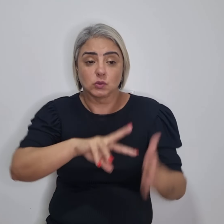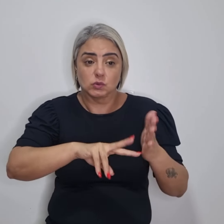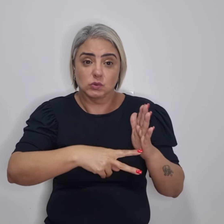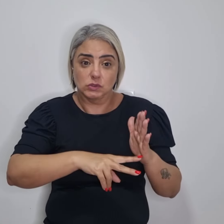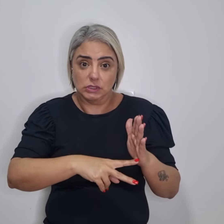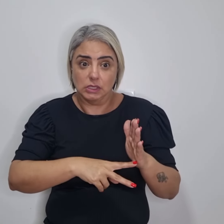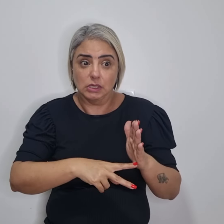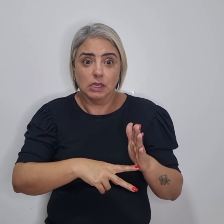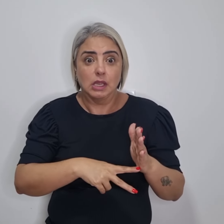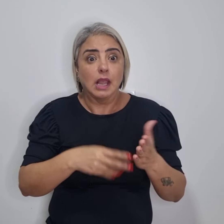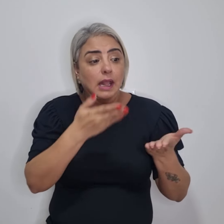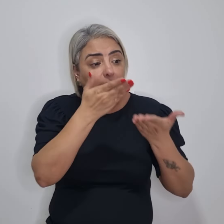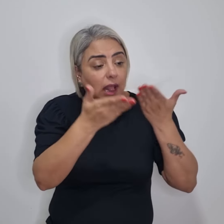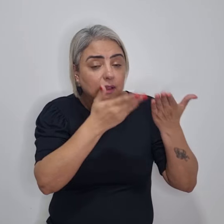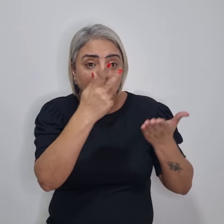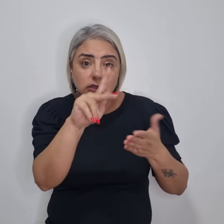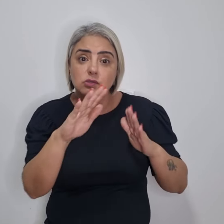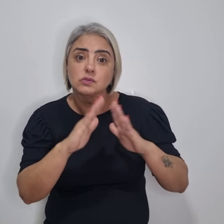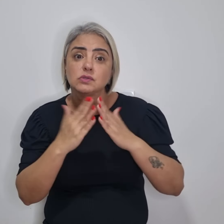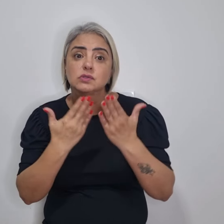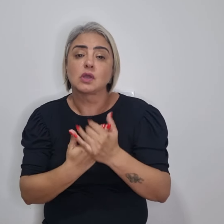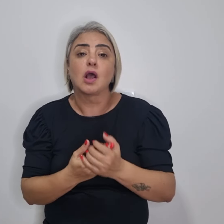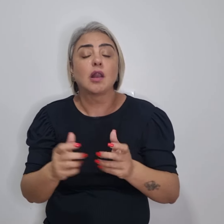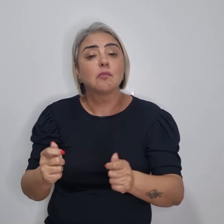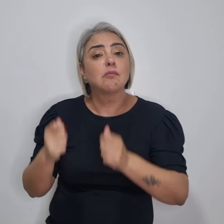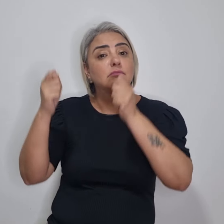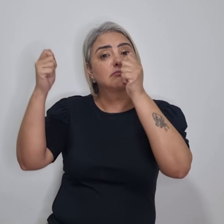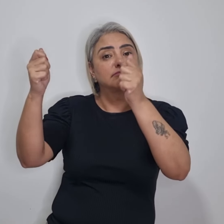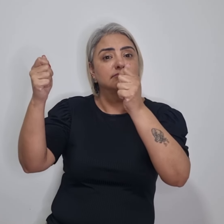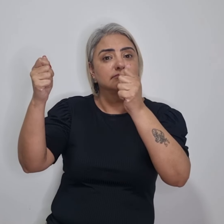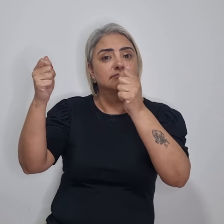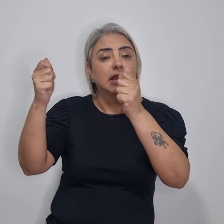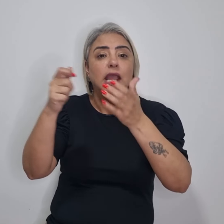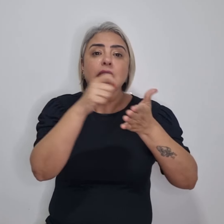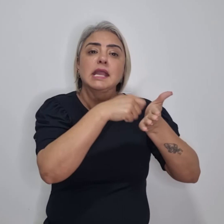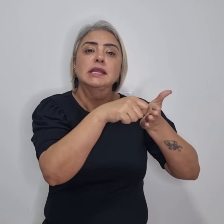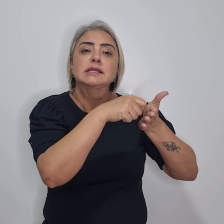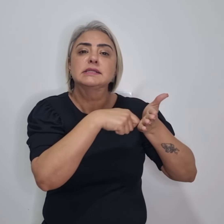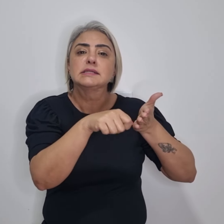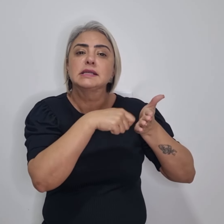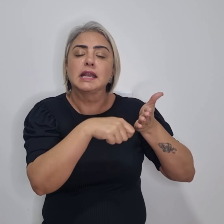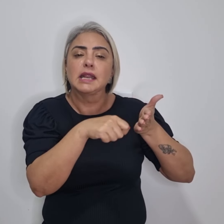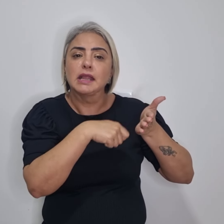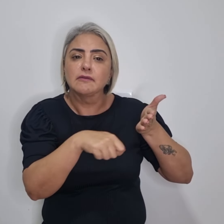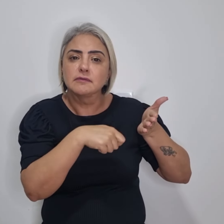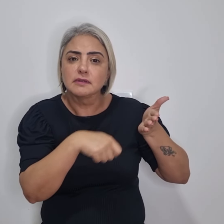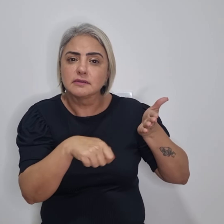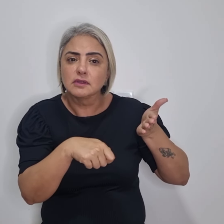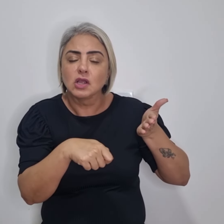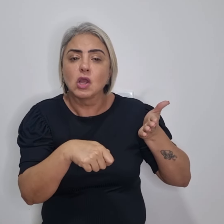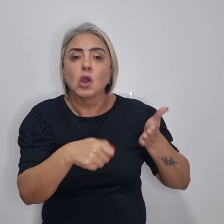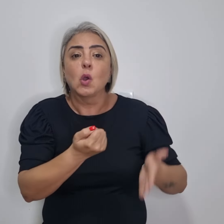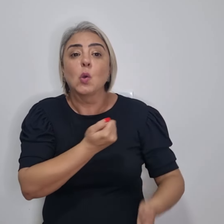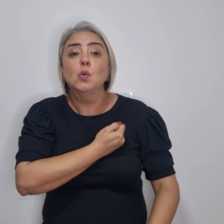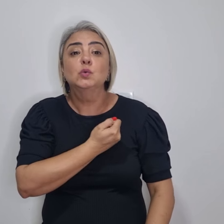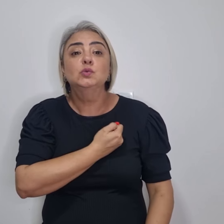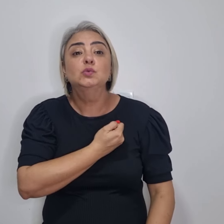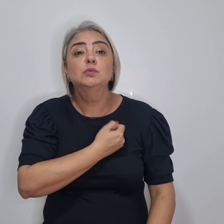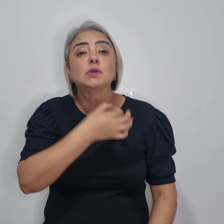que atende a sua escola uma placa. Escreva com pincel de lousa o número ideal de alunos